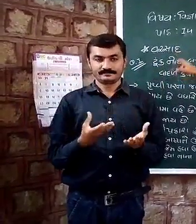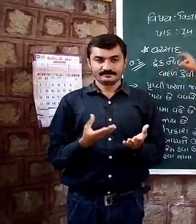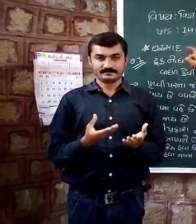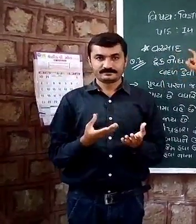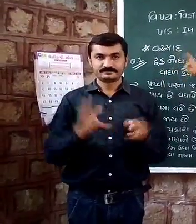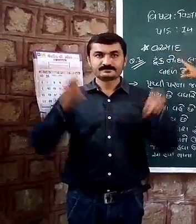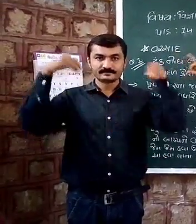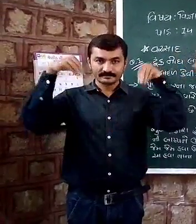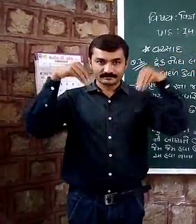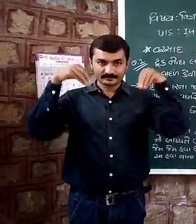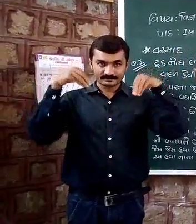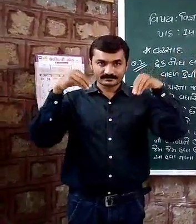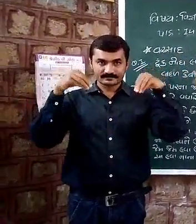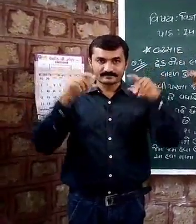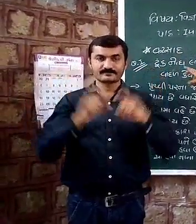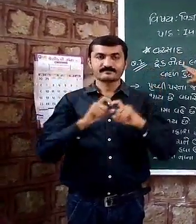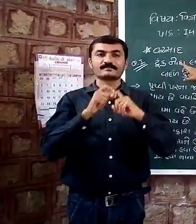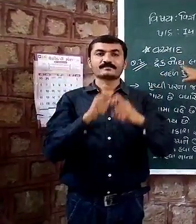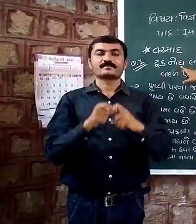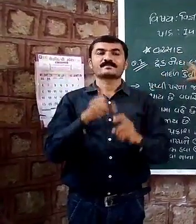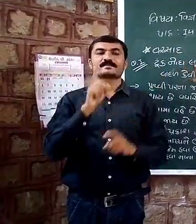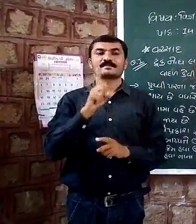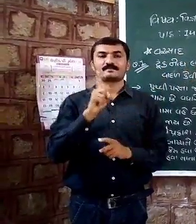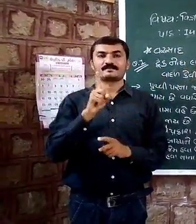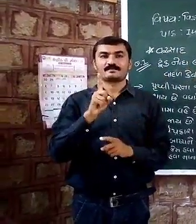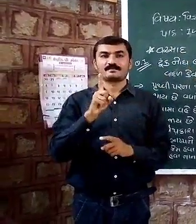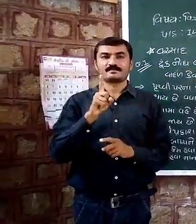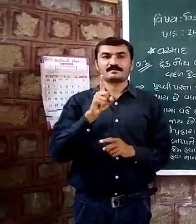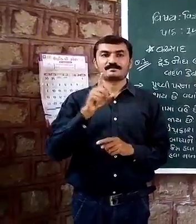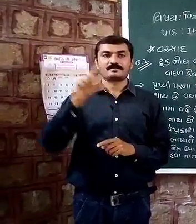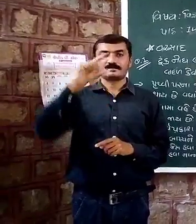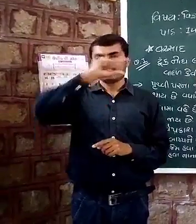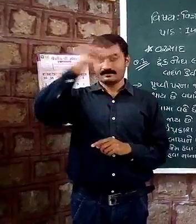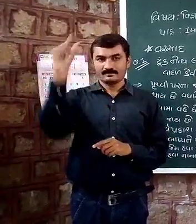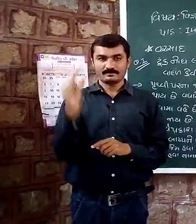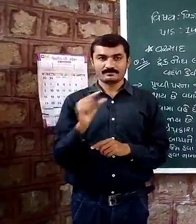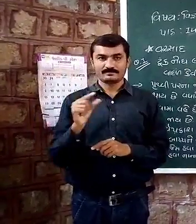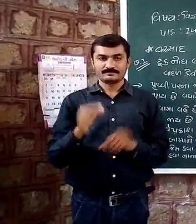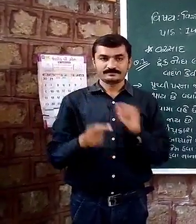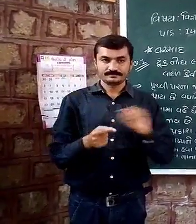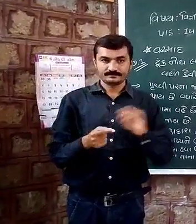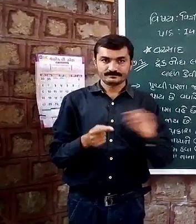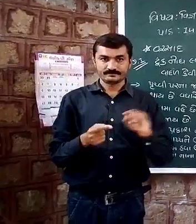વરસાદમાં પ્રશ્ન નંબર 1, ટૂંક નોંધ લખો. વરસાદ